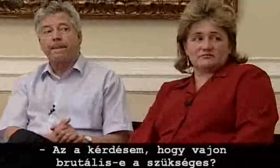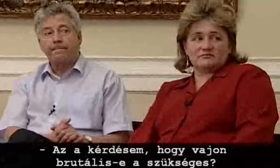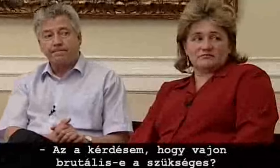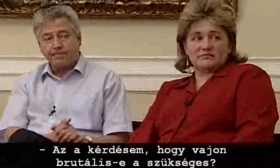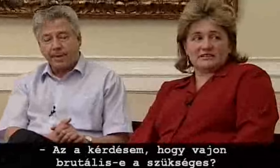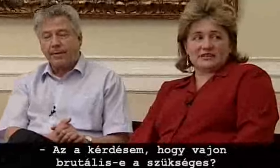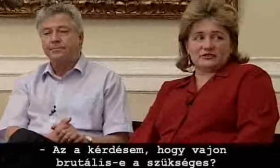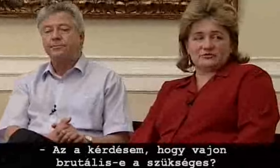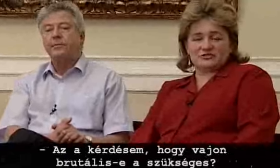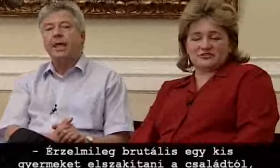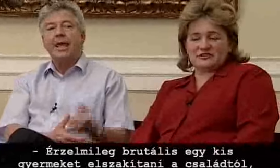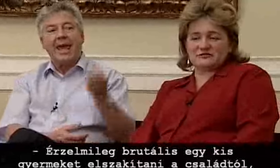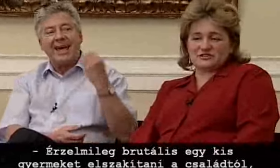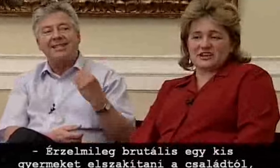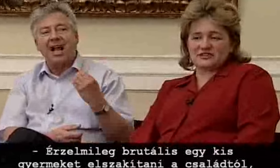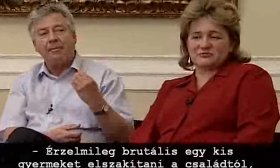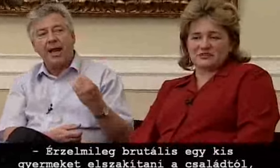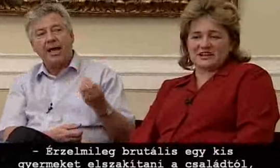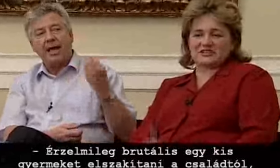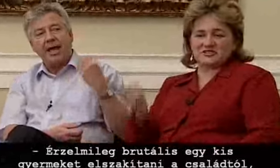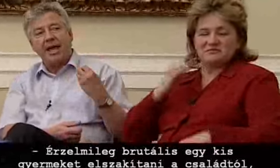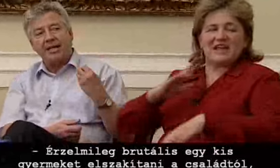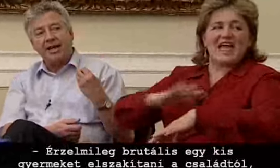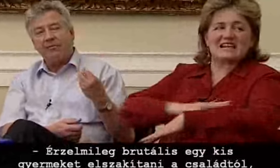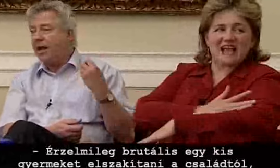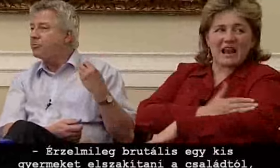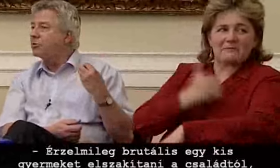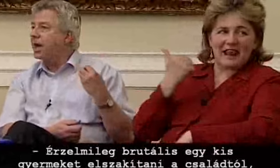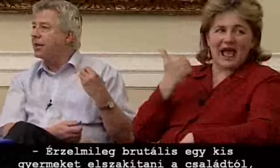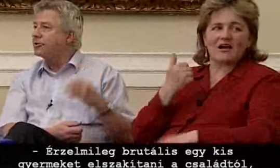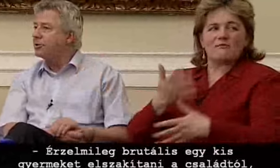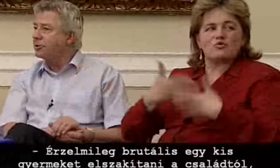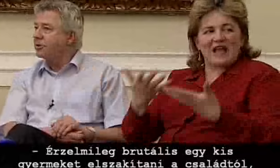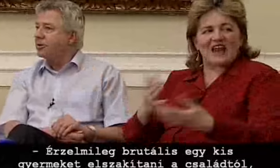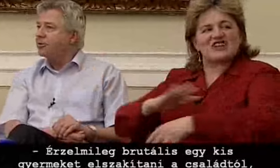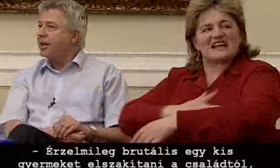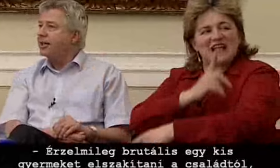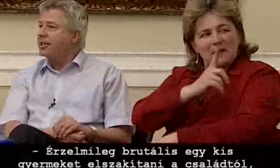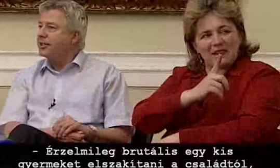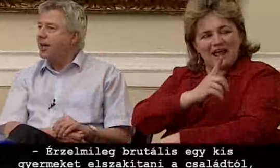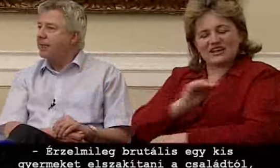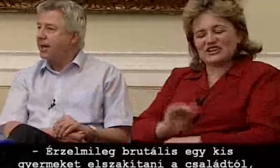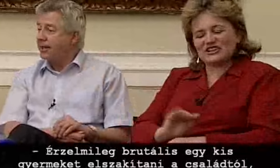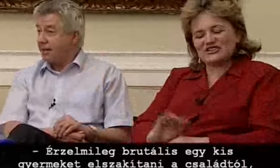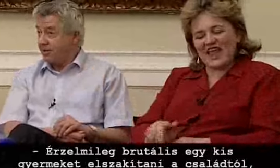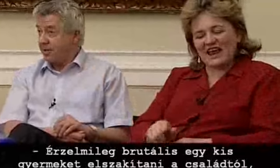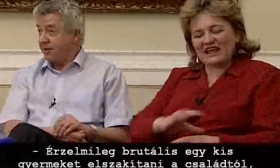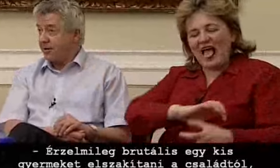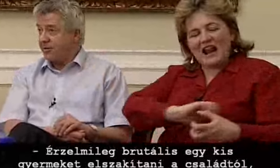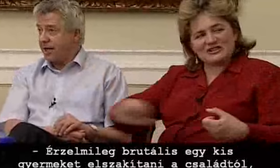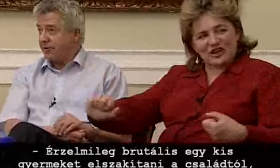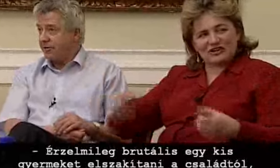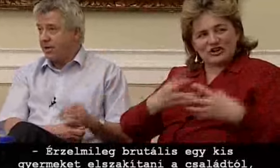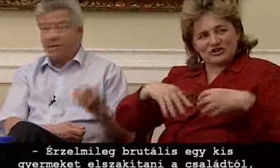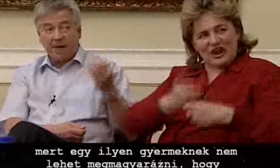Na. Tehát, hogy most a szükséges érzelmileg, brutális. Érzelmileg brutális dolog, ugye egy kisgyermeket elszakítani